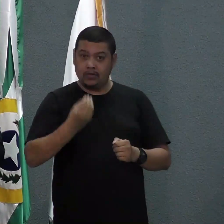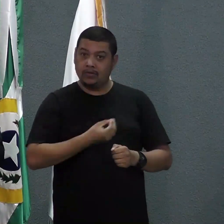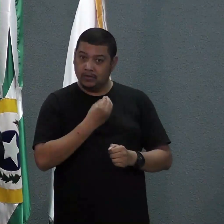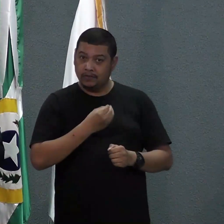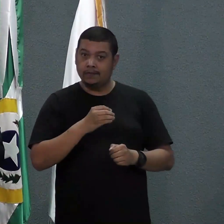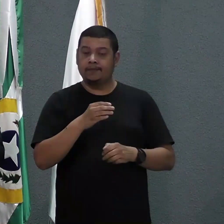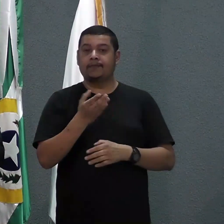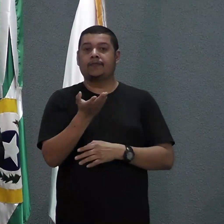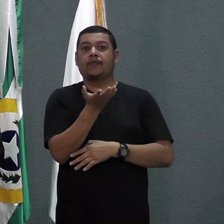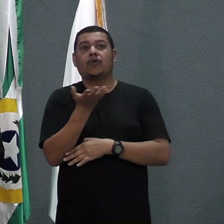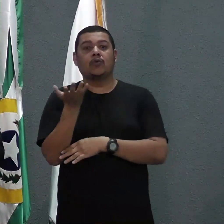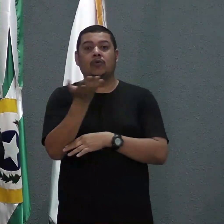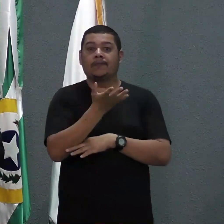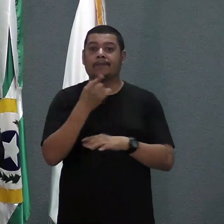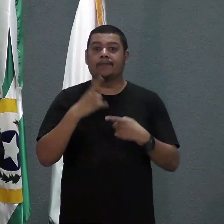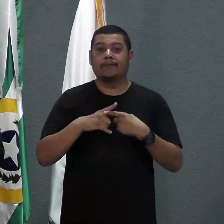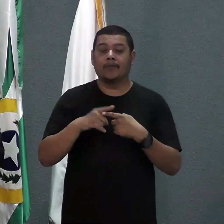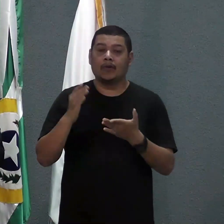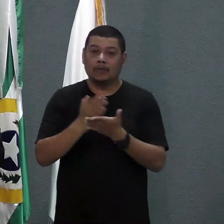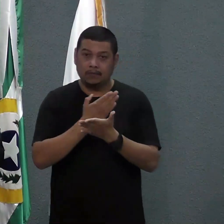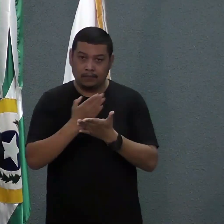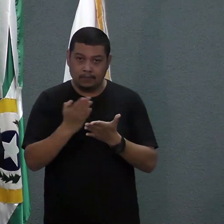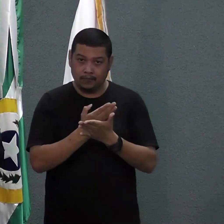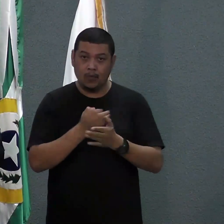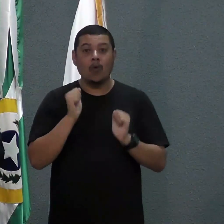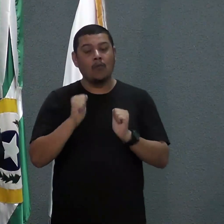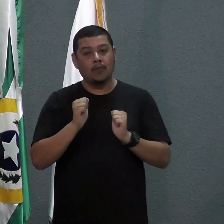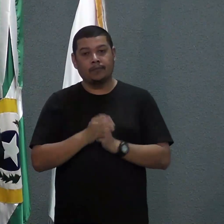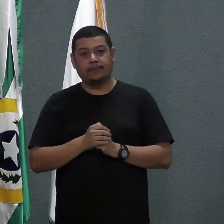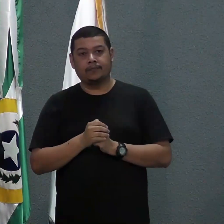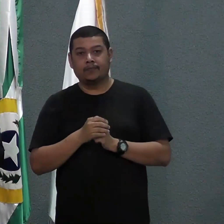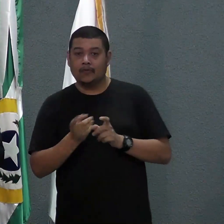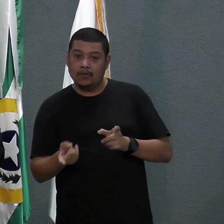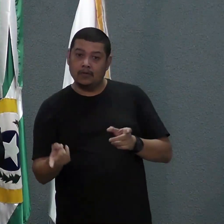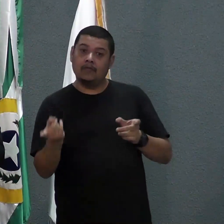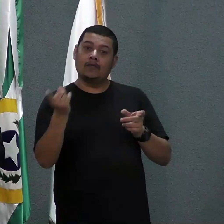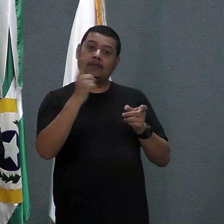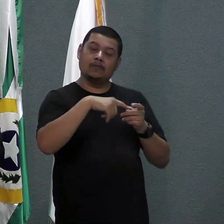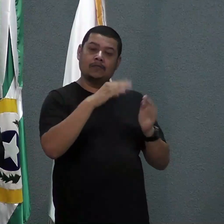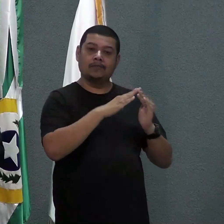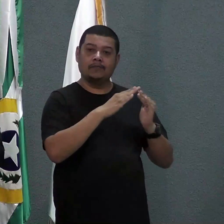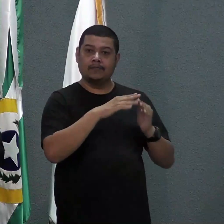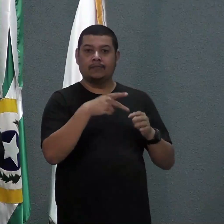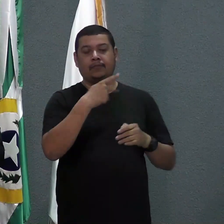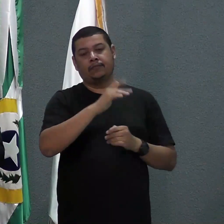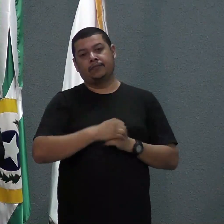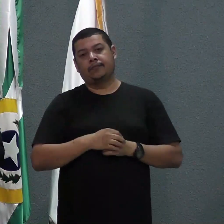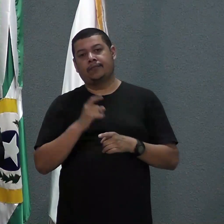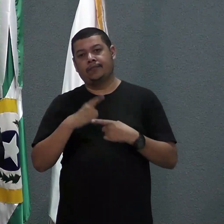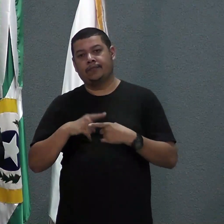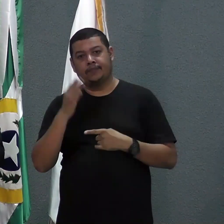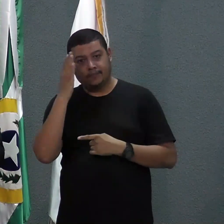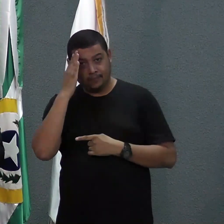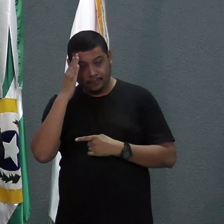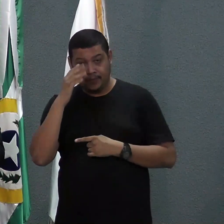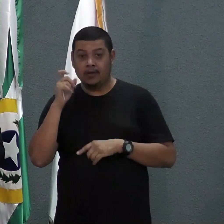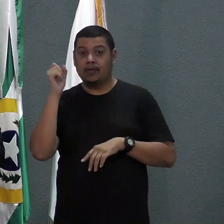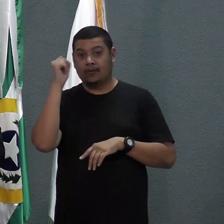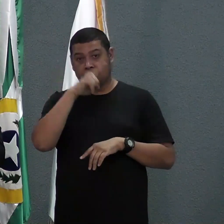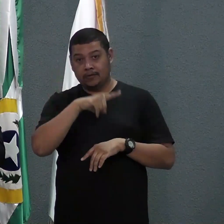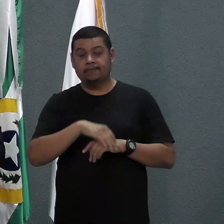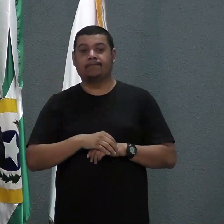fazendo que algum desses moradores retornasse ao seu lar. Mas sabemos que não é um trabalho